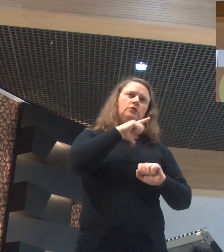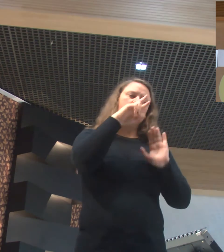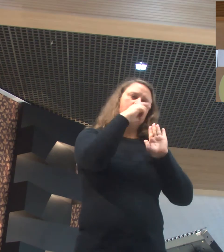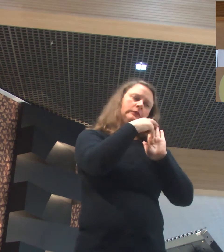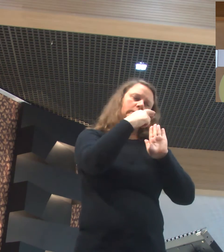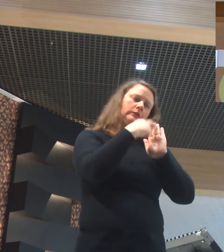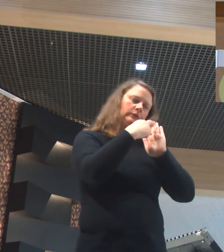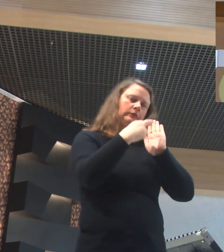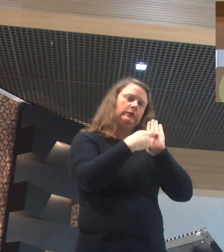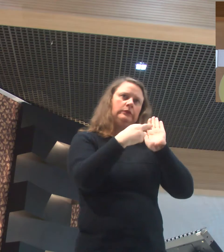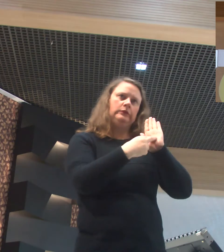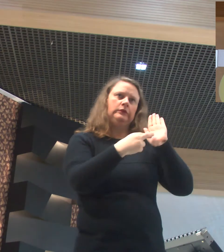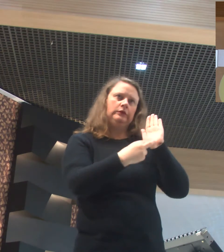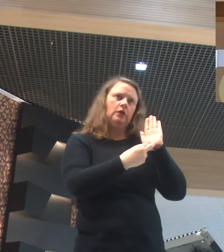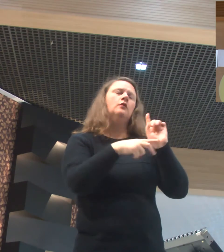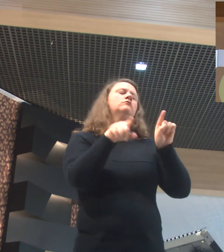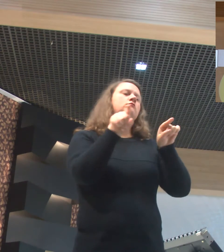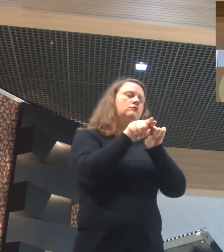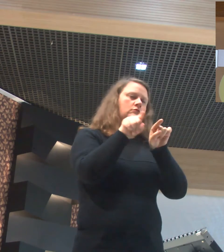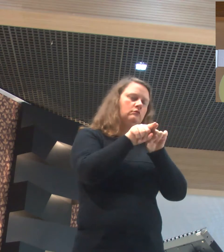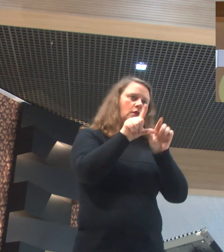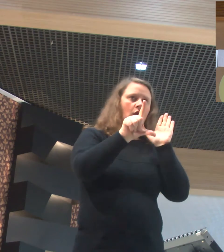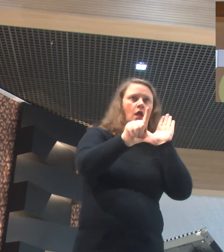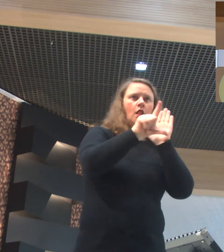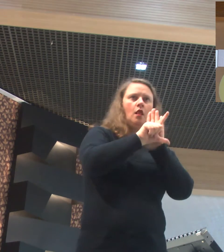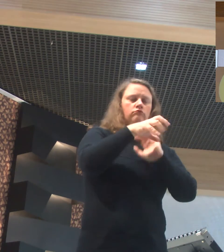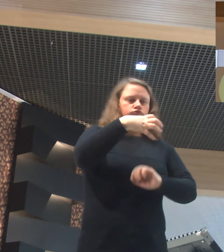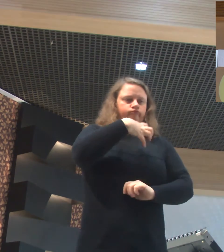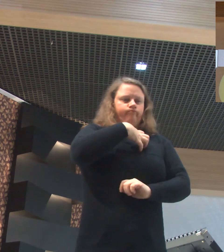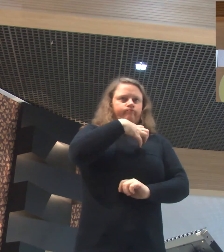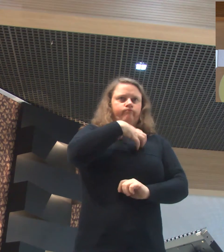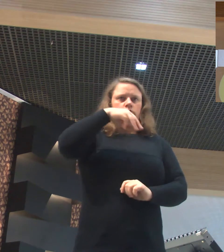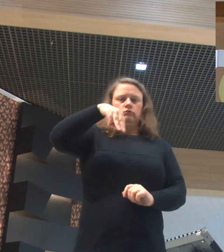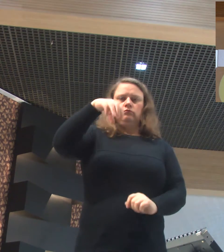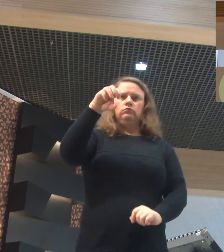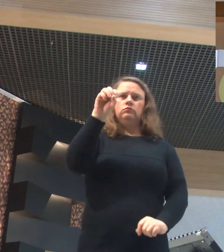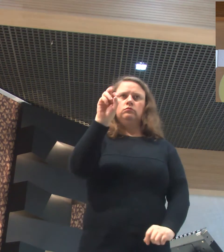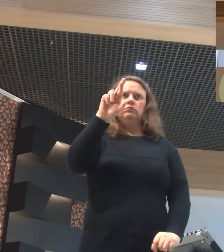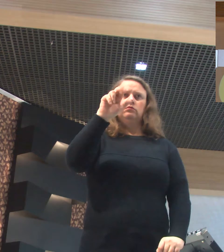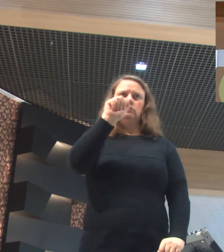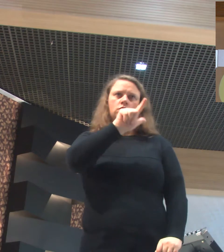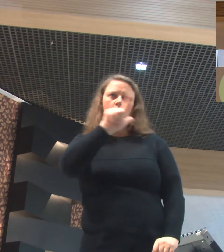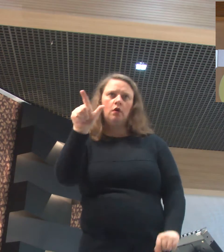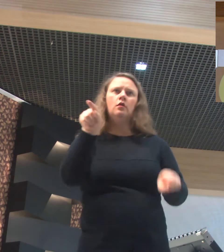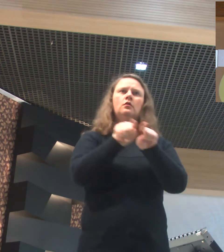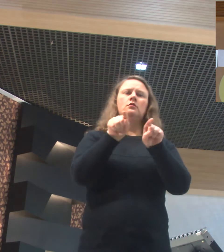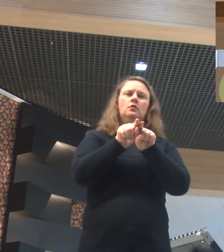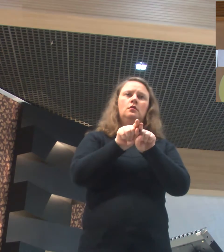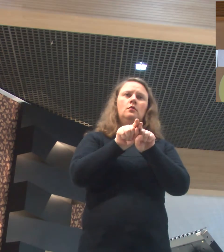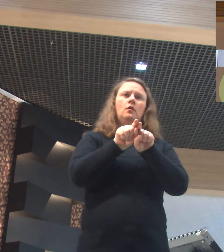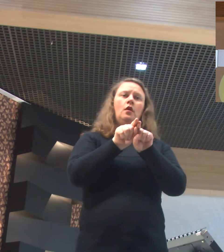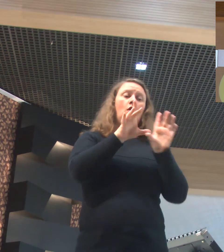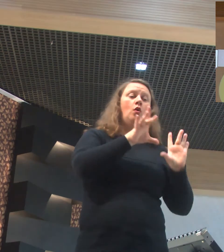regras. Tinha uma lei moral e tinha também uma lei civil dentro